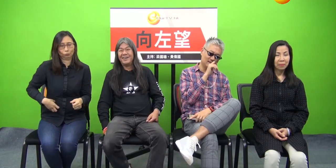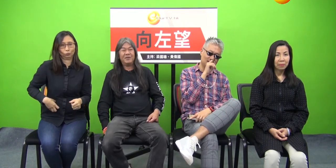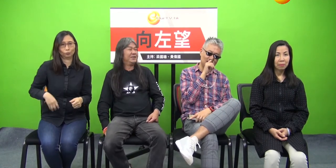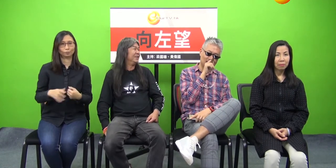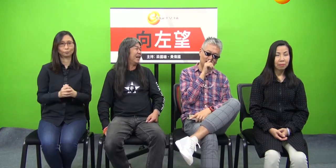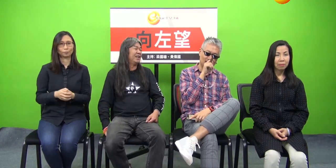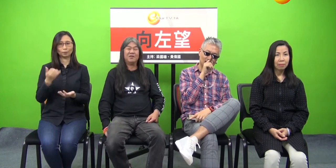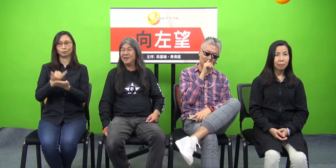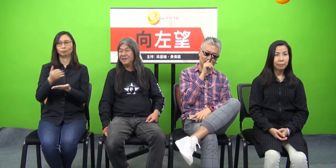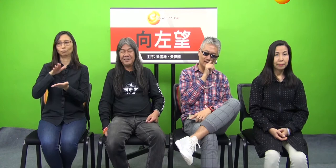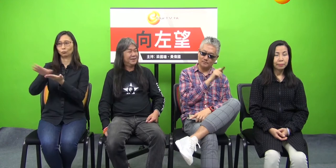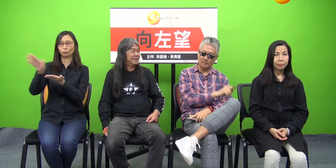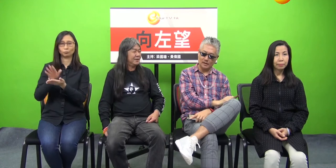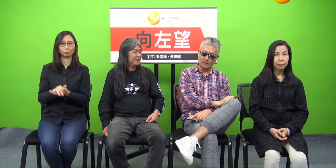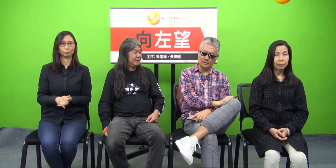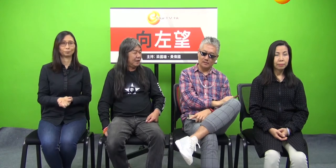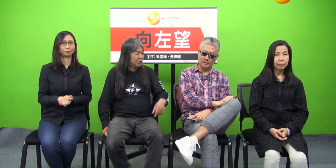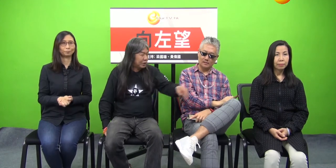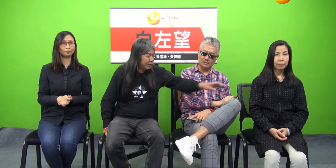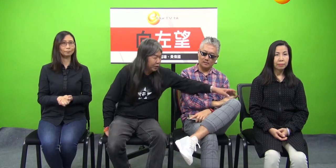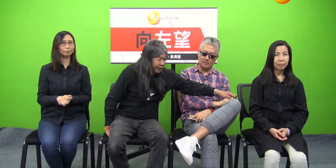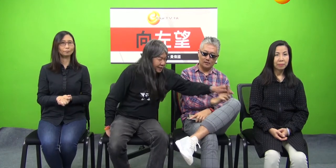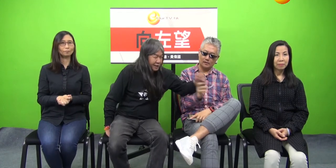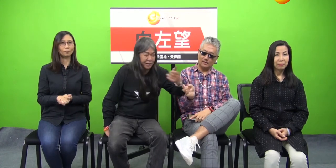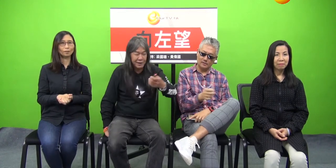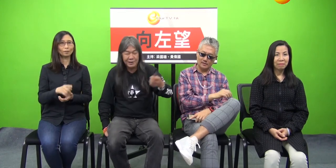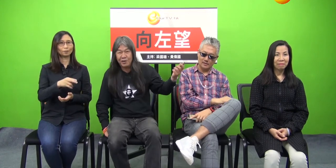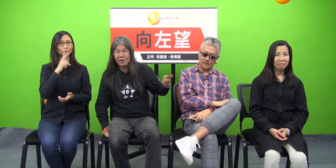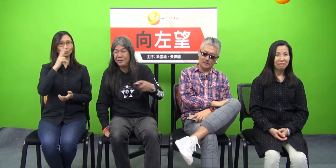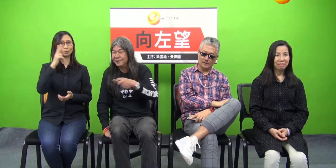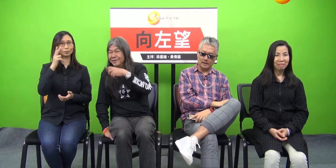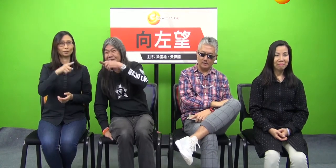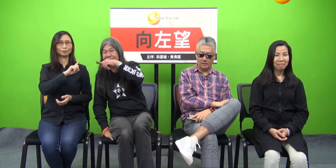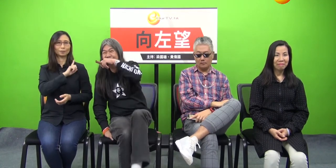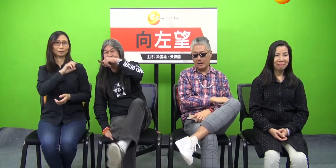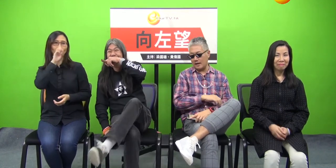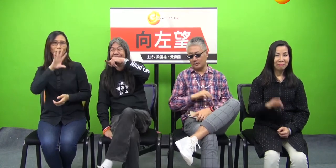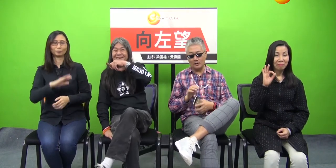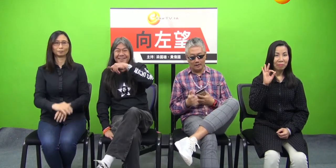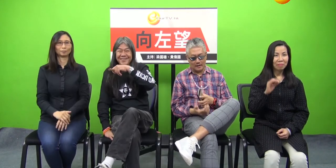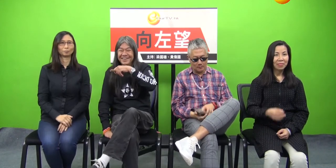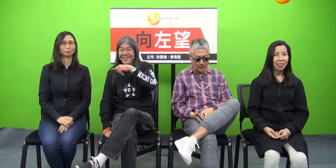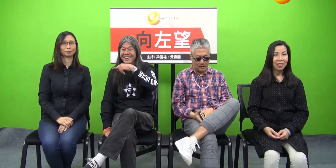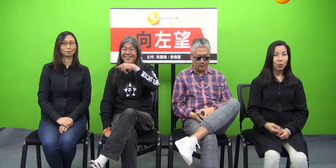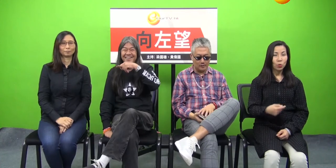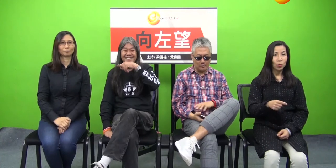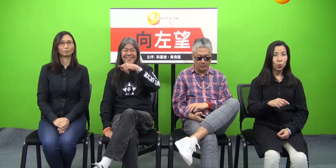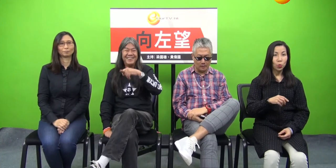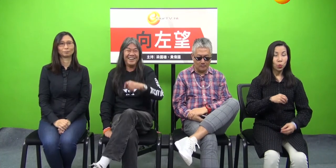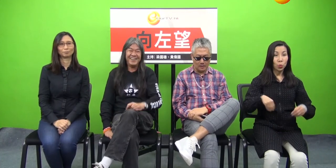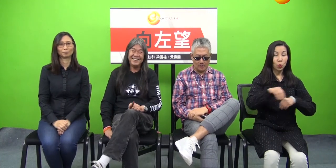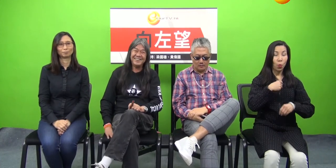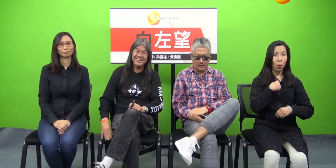啊， 黐架系啊！啲口雪鸡俾我食下先，你自己讲讲。 OK， 哇，到我讲啊，哇，好多可以